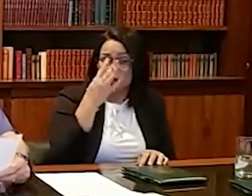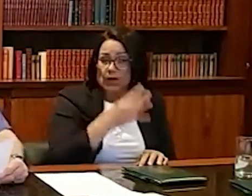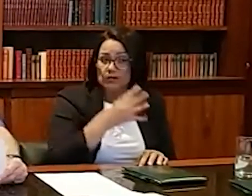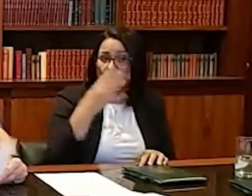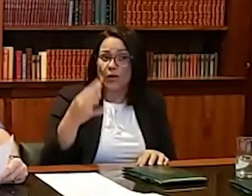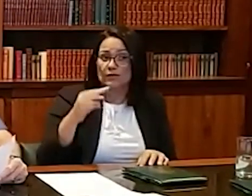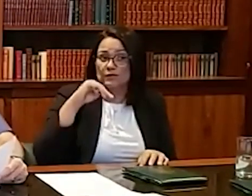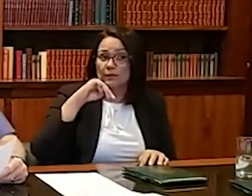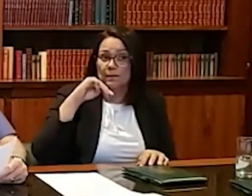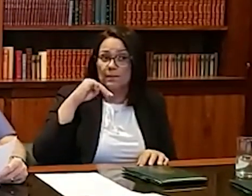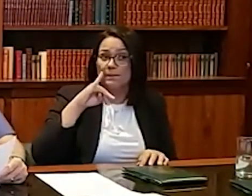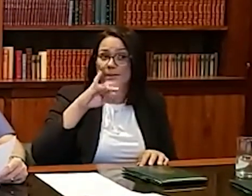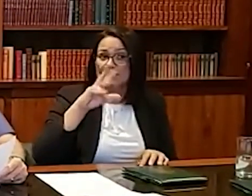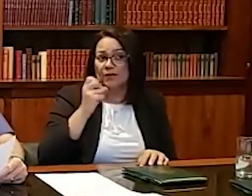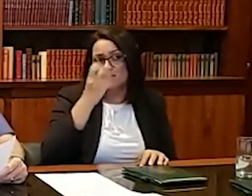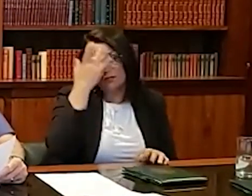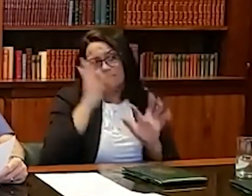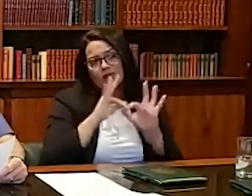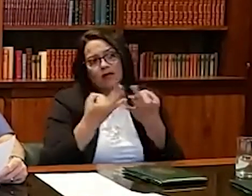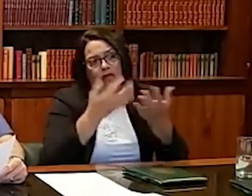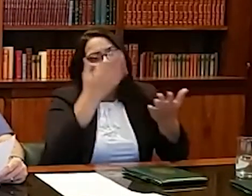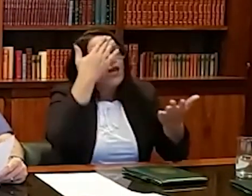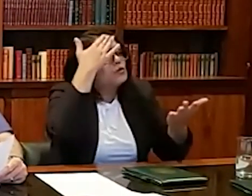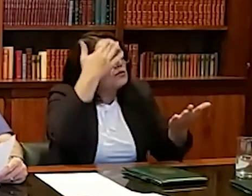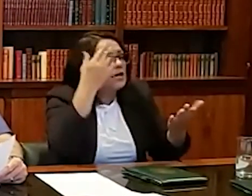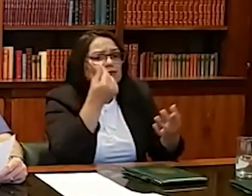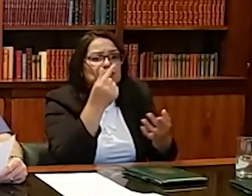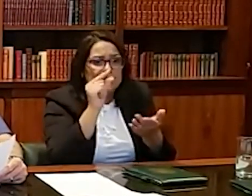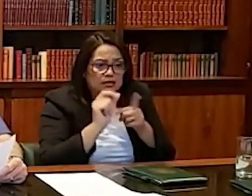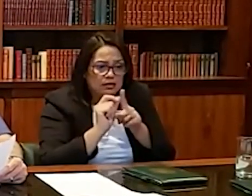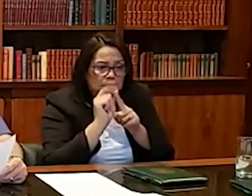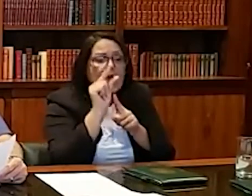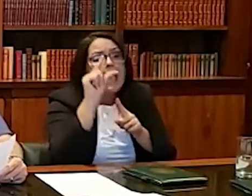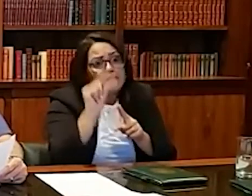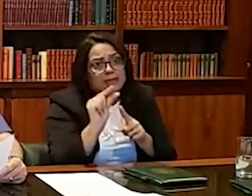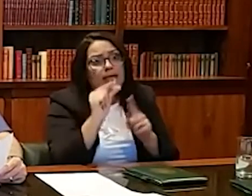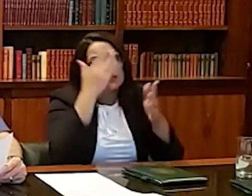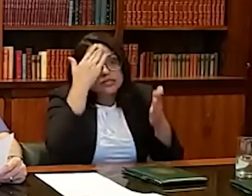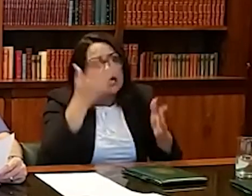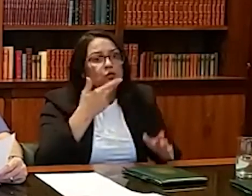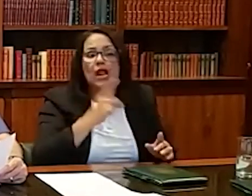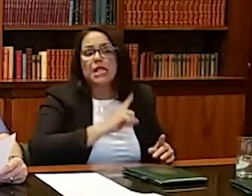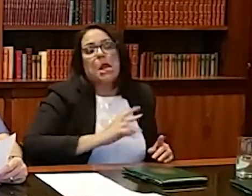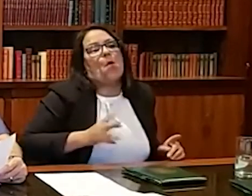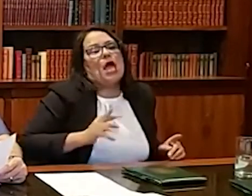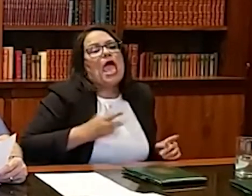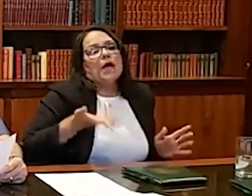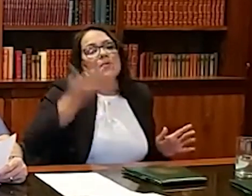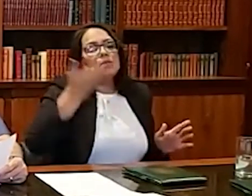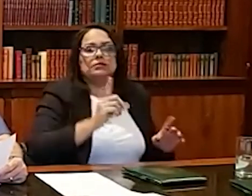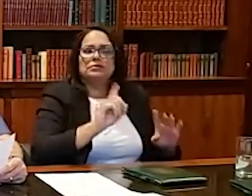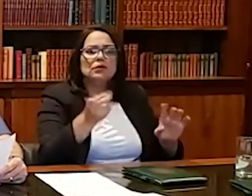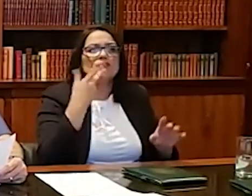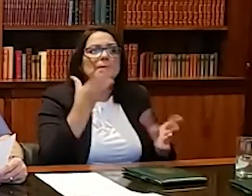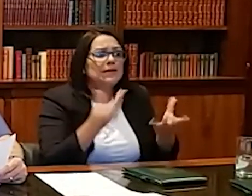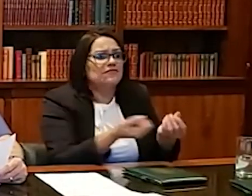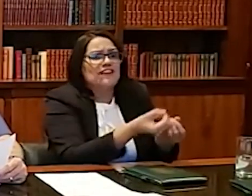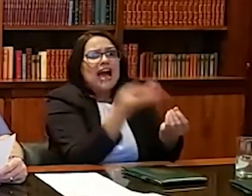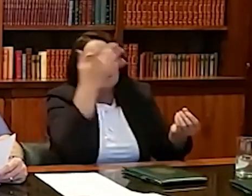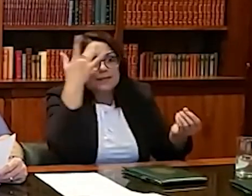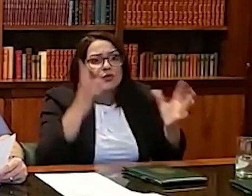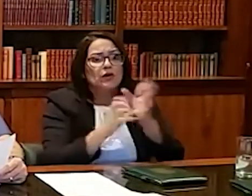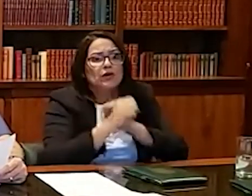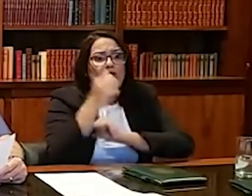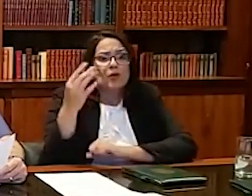a gente sabe que o recurso é pequeno sabe de ser ninguém Tá negando isso aí mas pelo volume de pessoas em